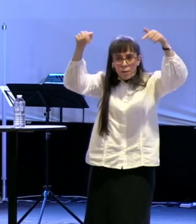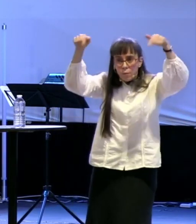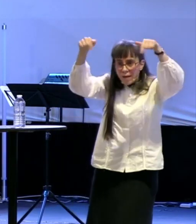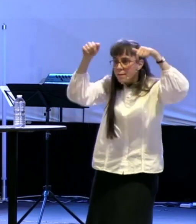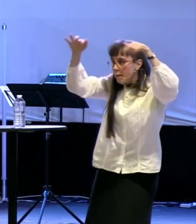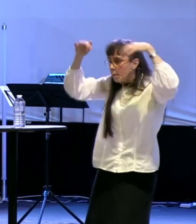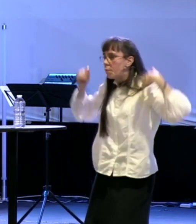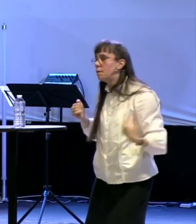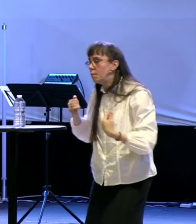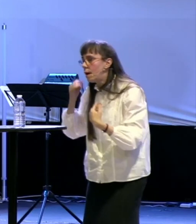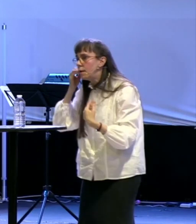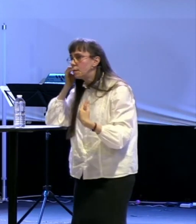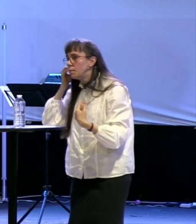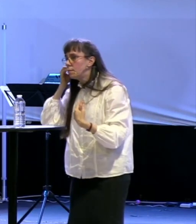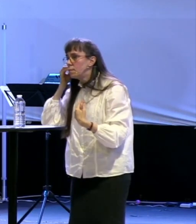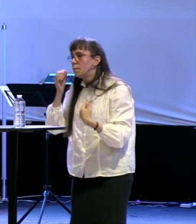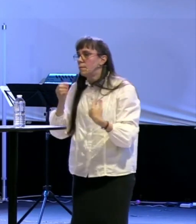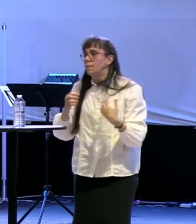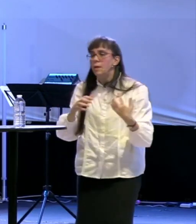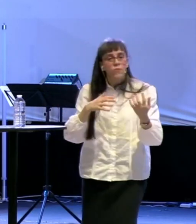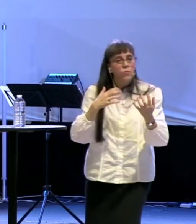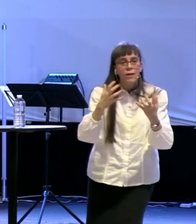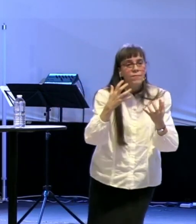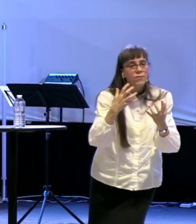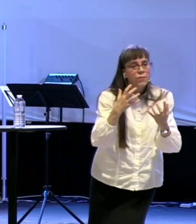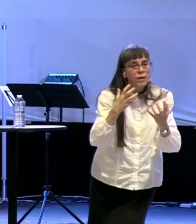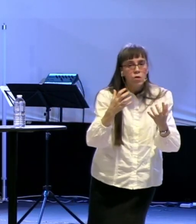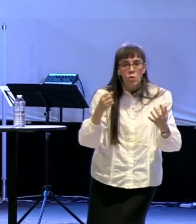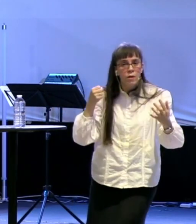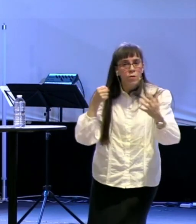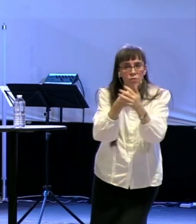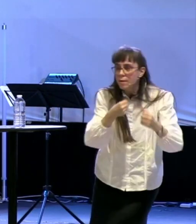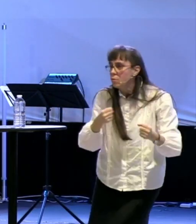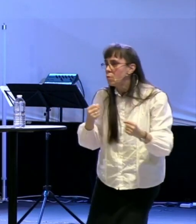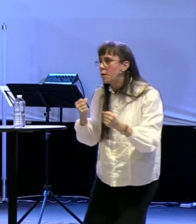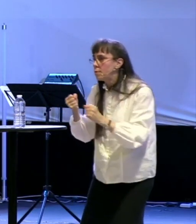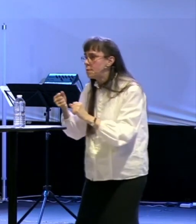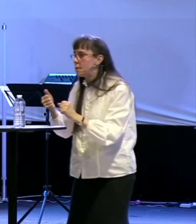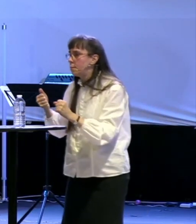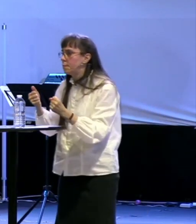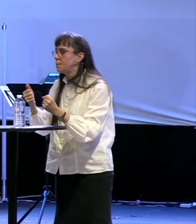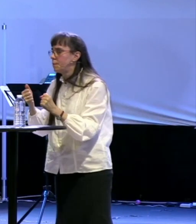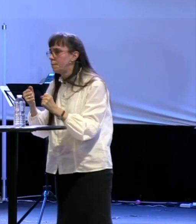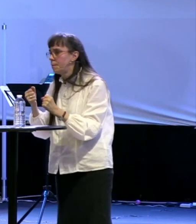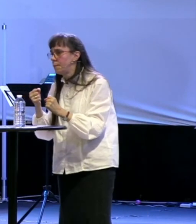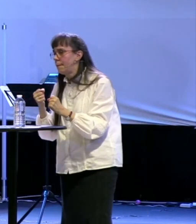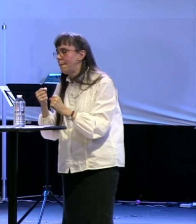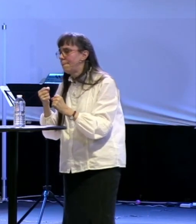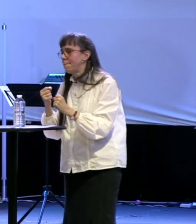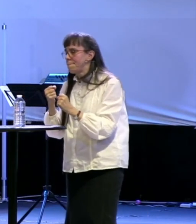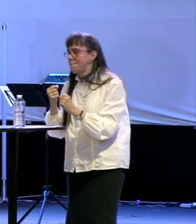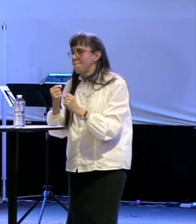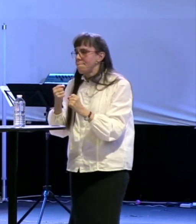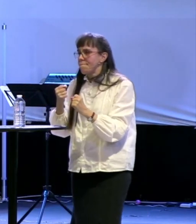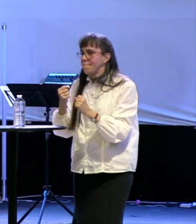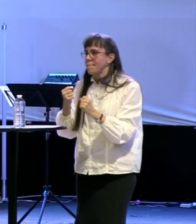who is manipulated that. Mais si tu n'as pas cette révélation, tu vas percuter ton frère but et ta sœur en vain. This revelation, you will go straight into your brother and sister. Et